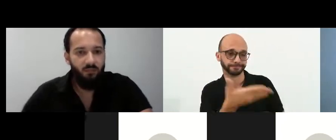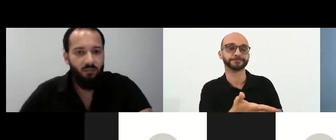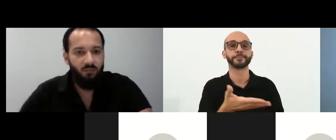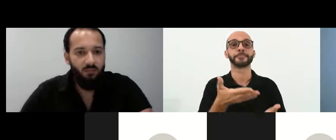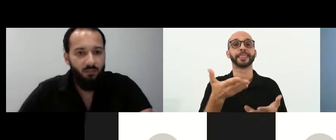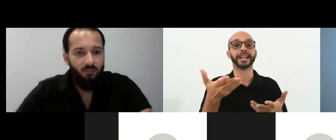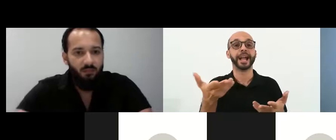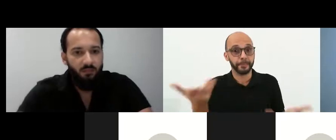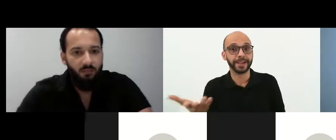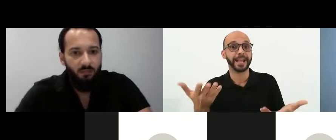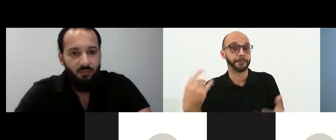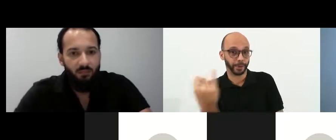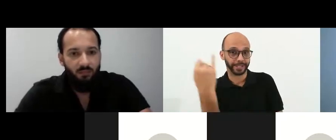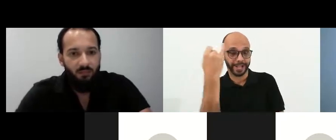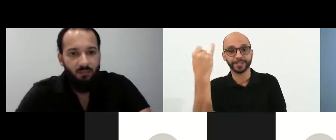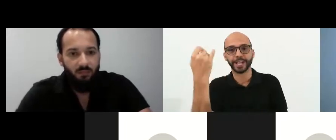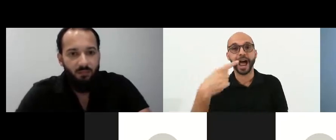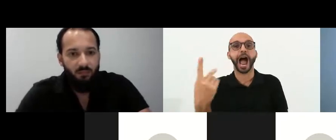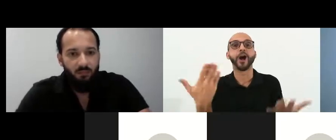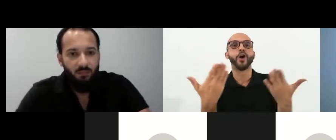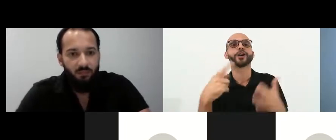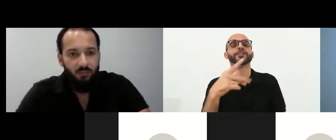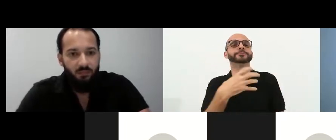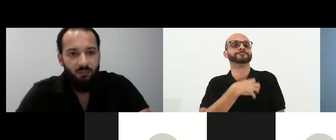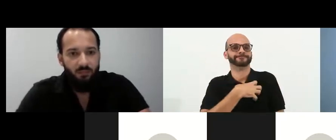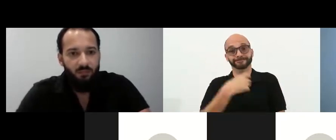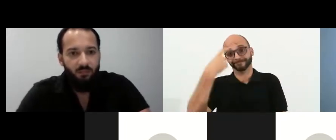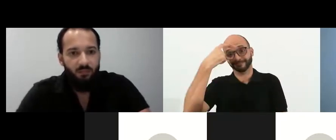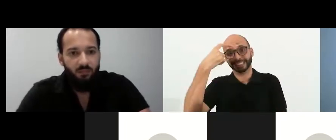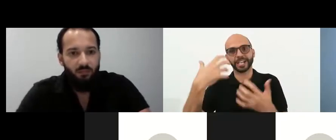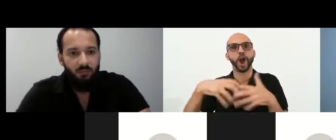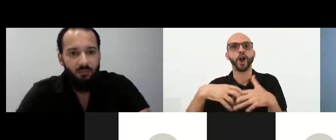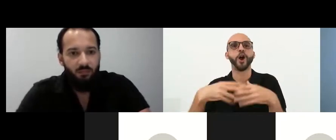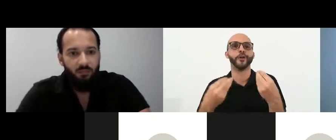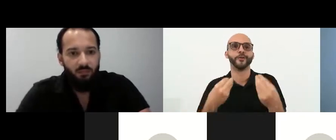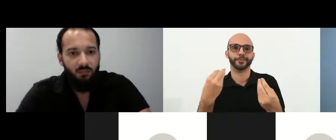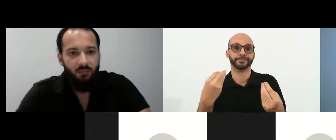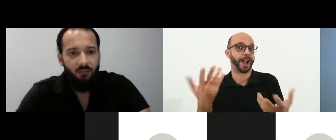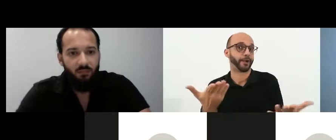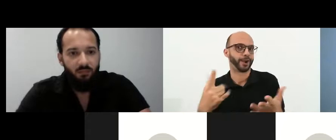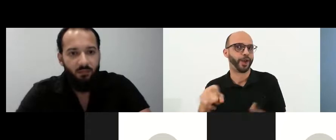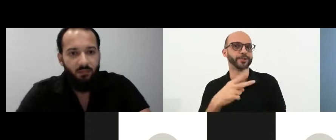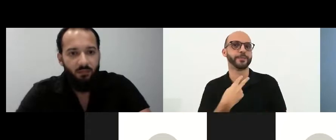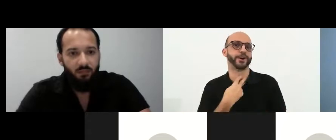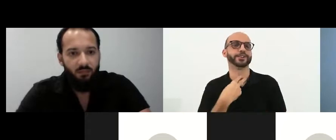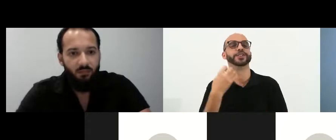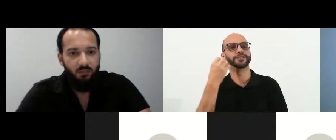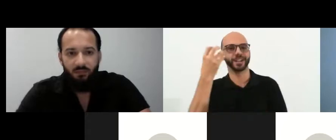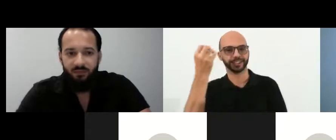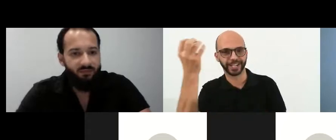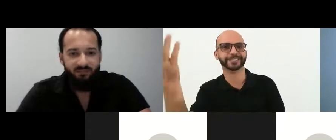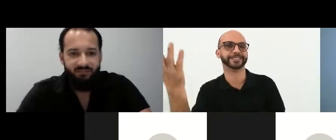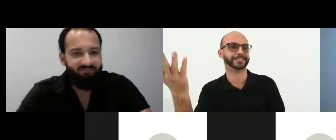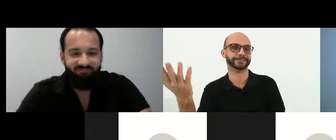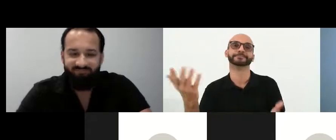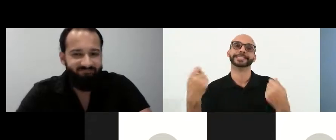humanos, termos essa interação, né? Não somente viajando esse bate-papo que nós temos, sentimos o quê? Que temos que